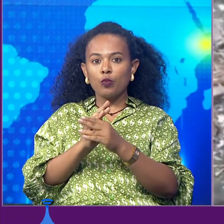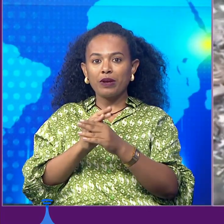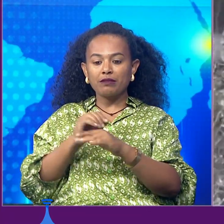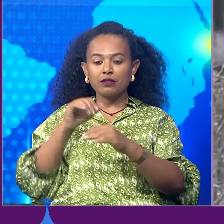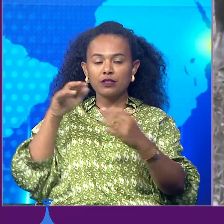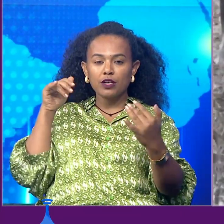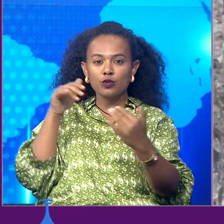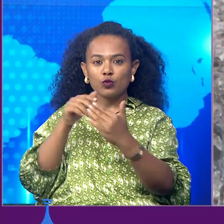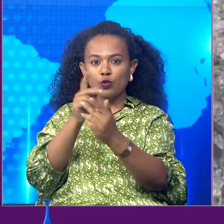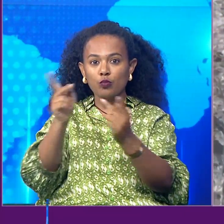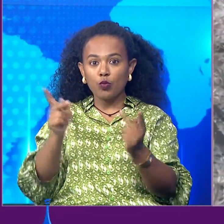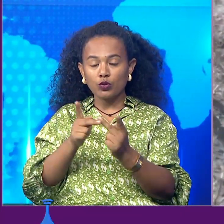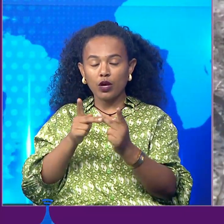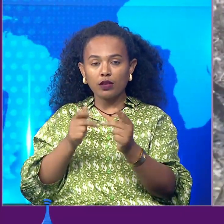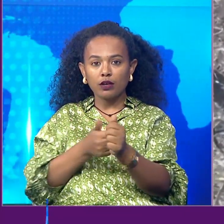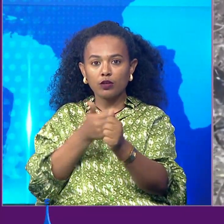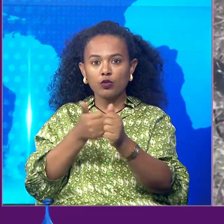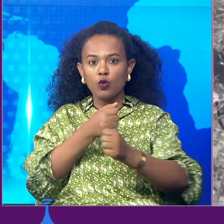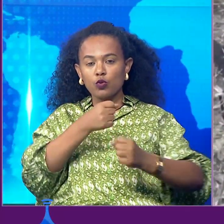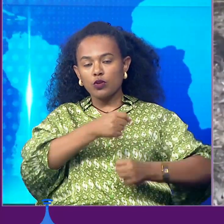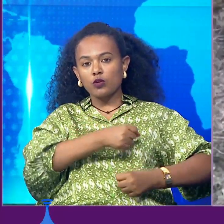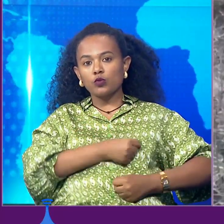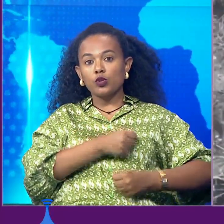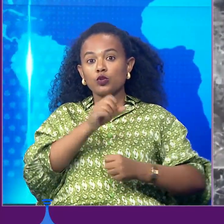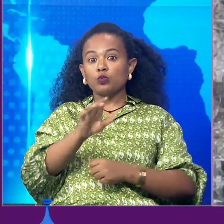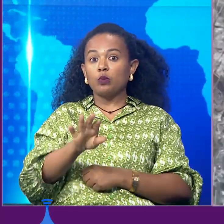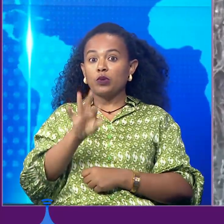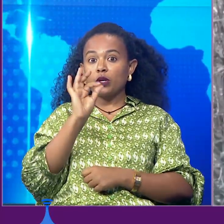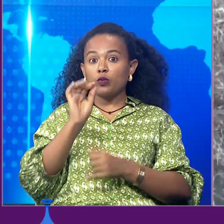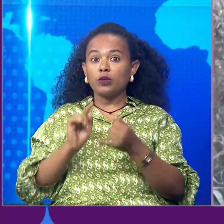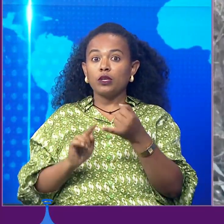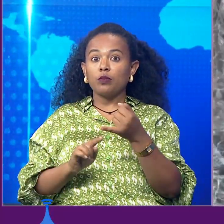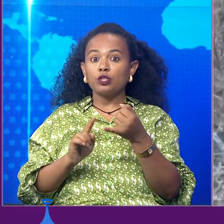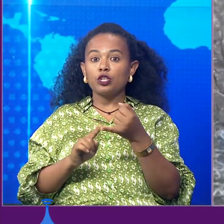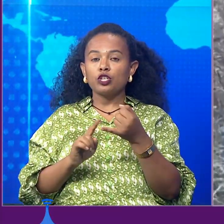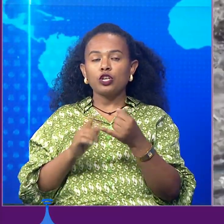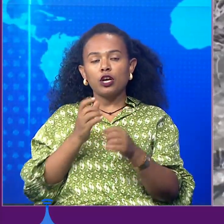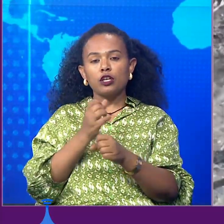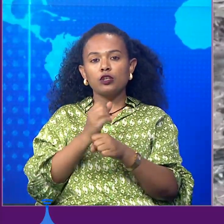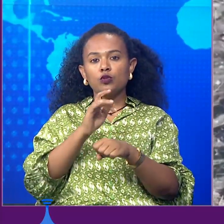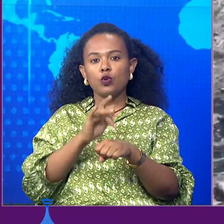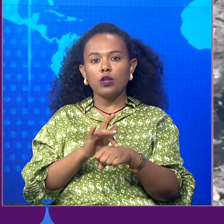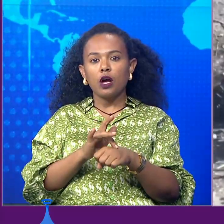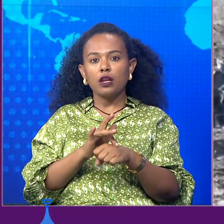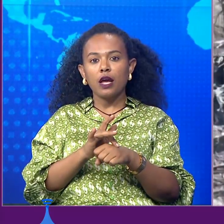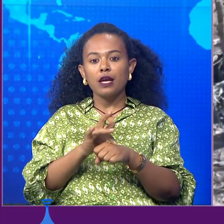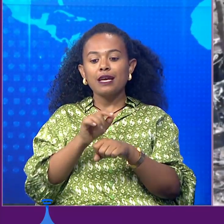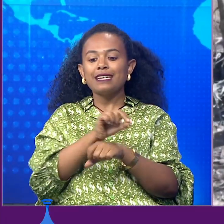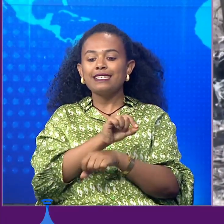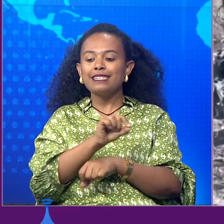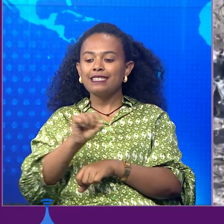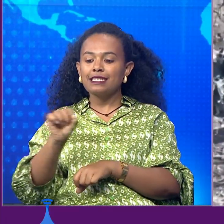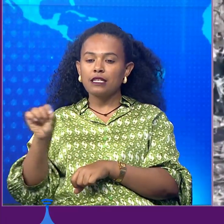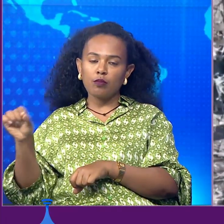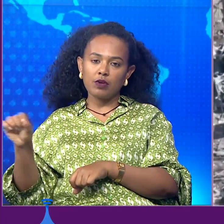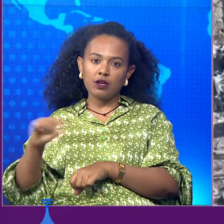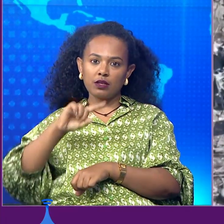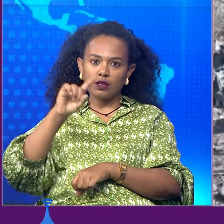ተከትሎም ወታደሮቻቸው በሚገኙበት የመጨረሻ ይዞታ ላይ እንዲሰመር